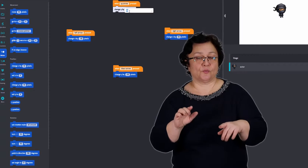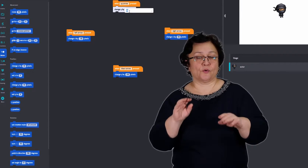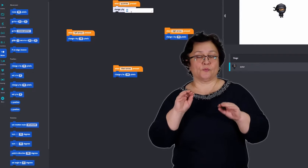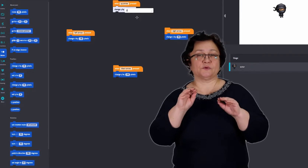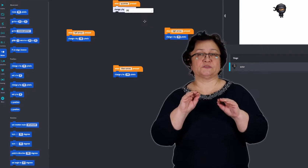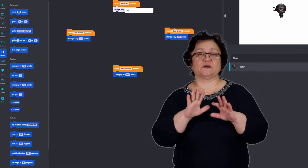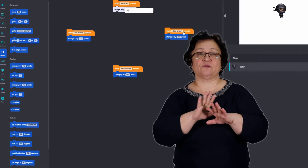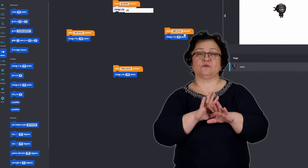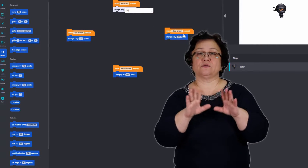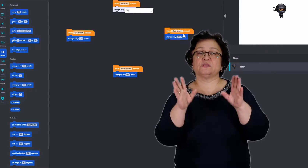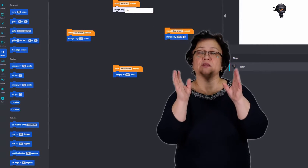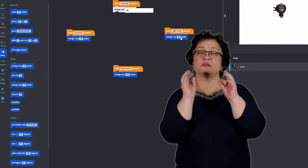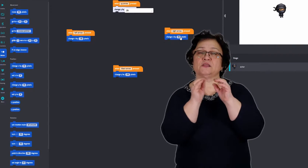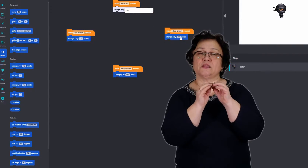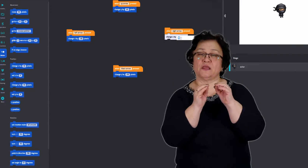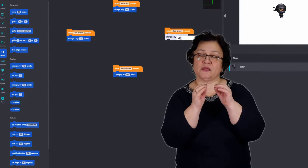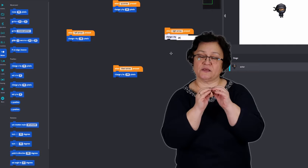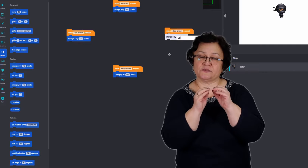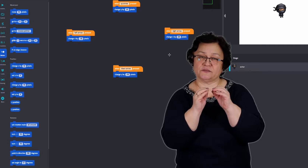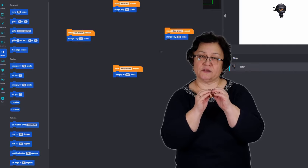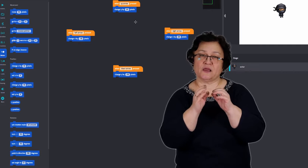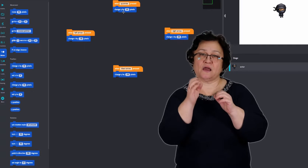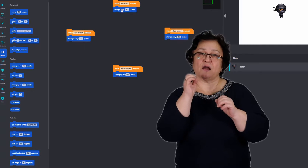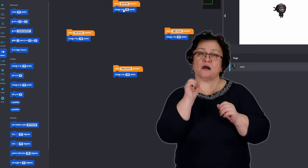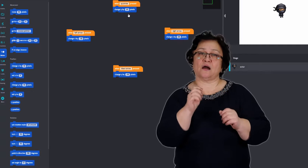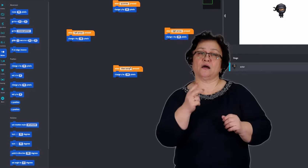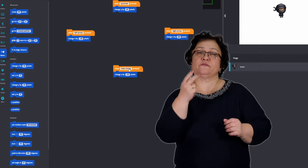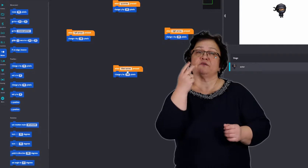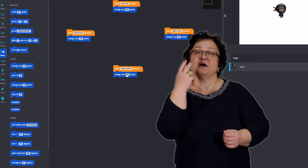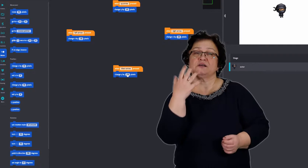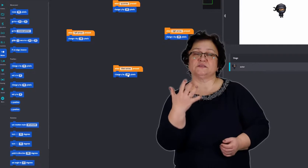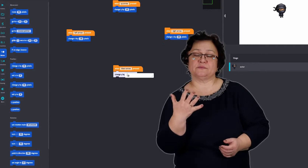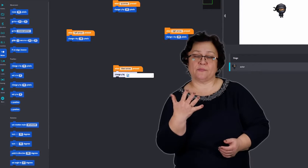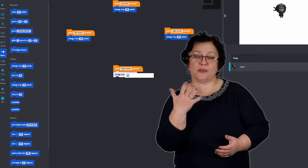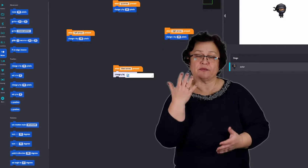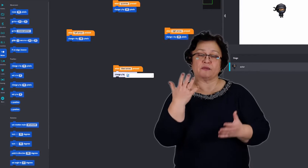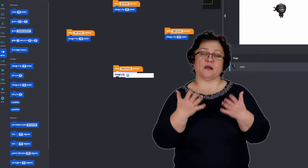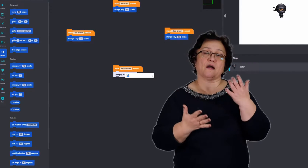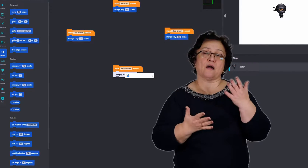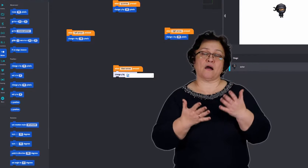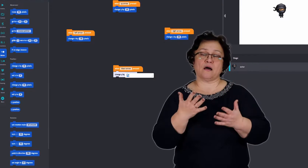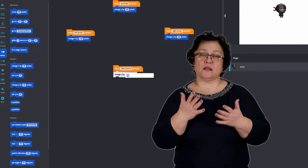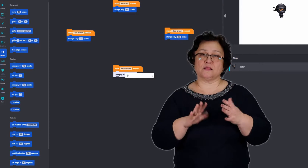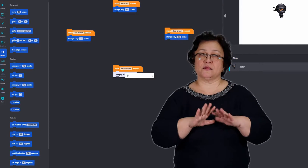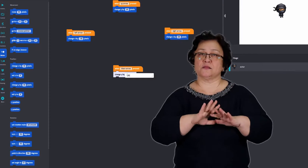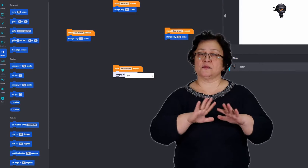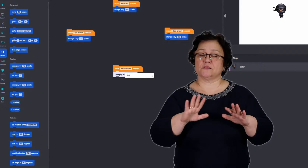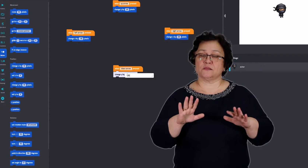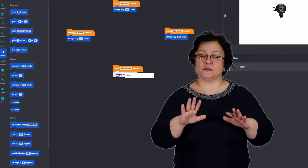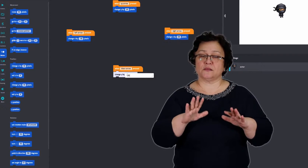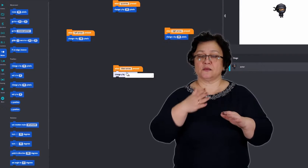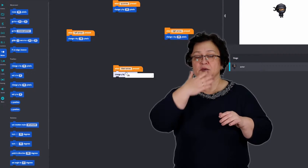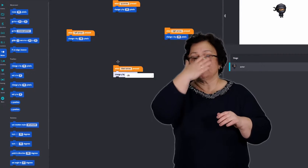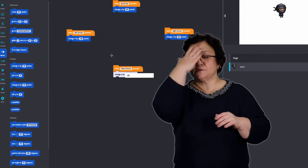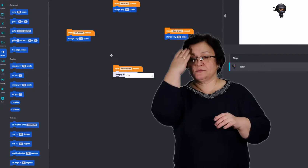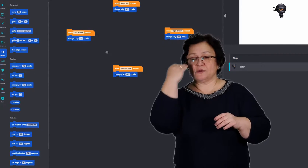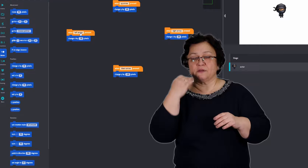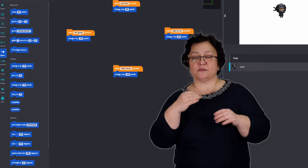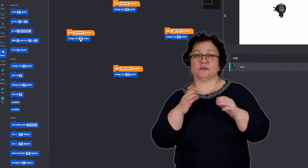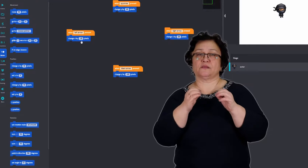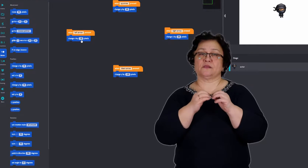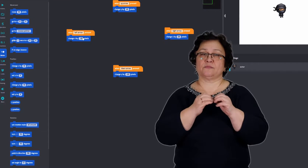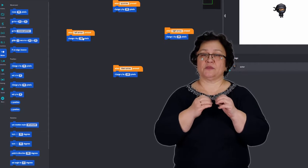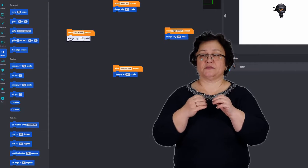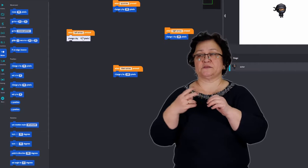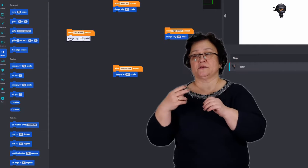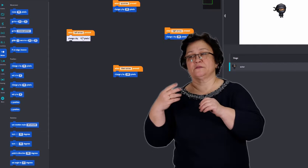пікселів, а 25. Але не забувай, що там, де 10, там 25, там, де